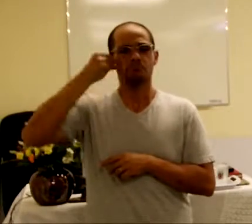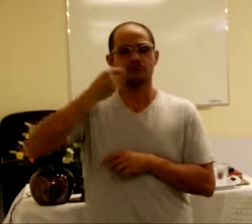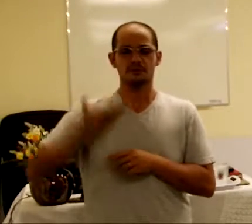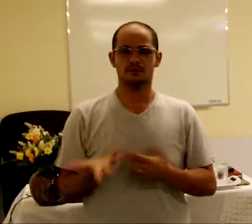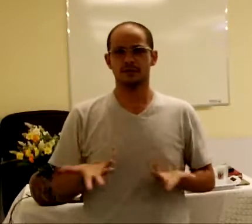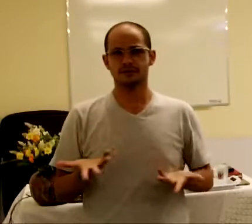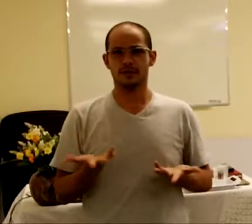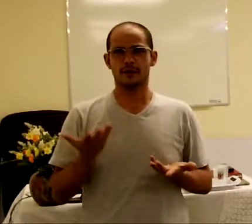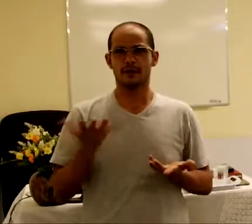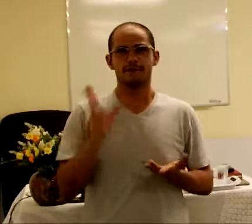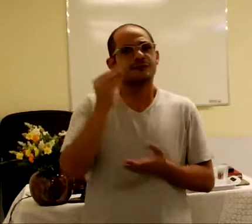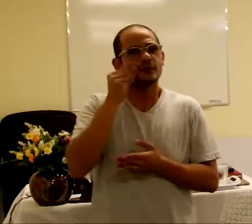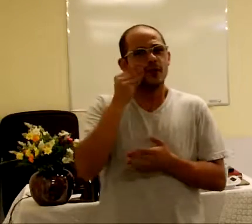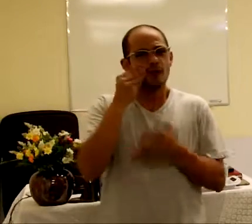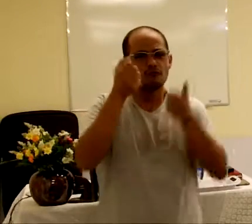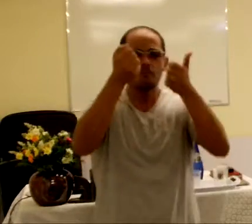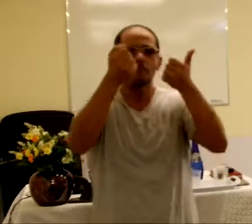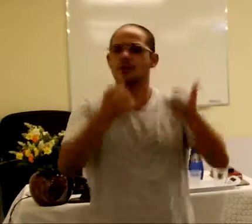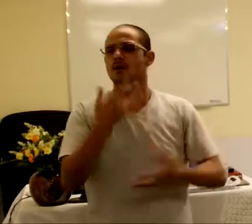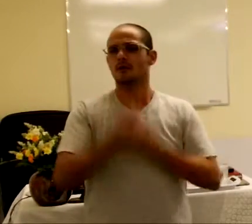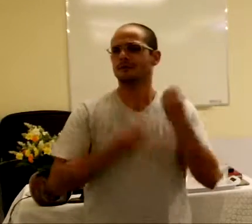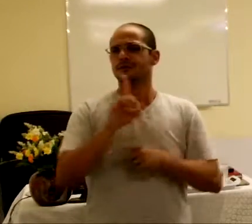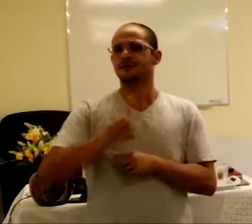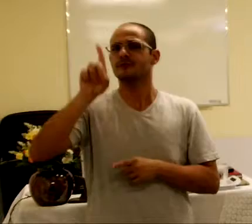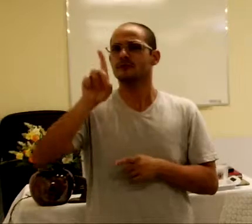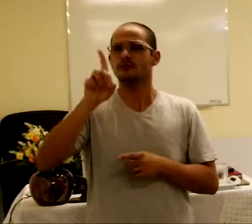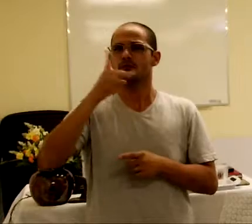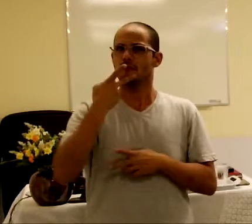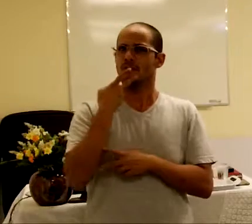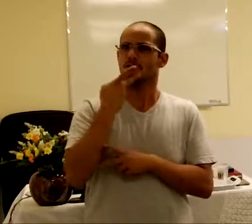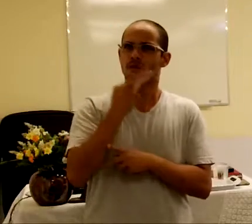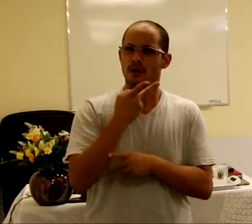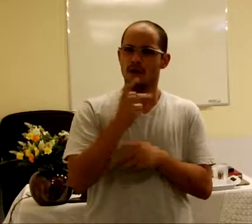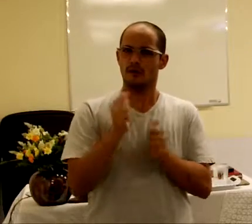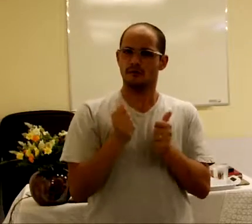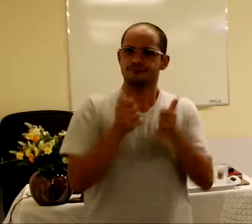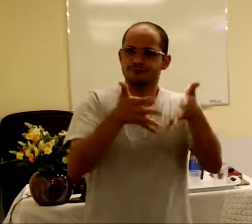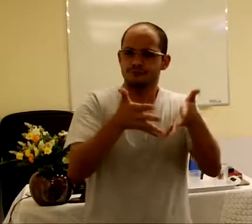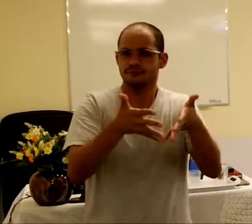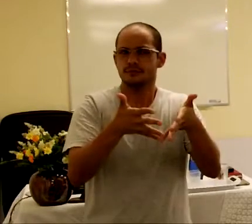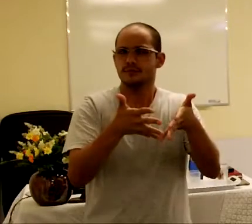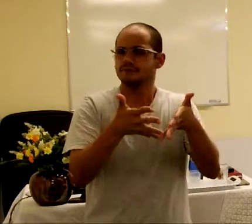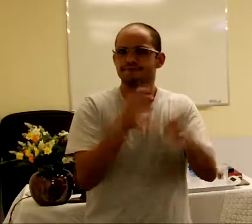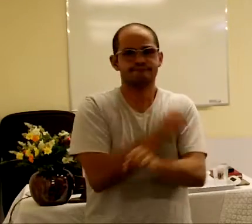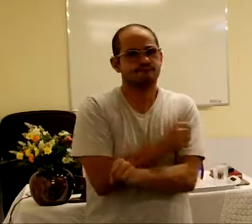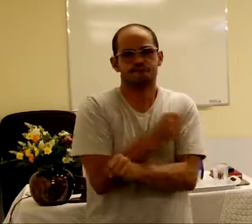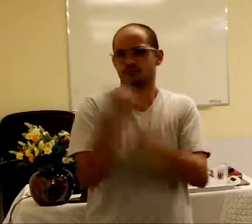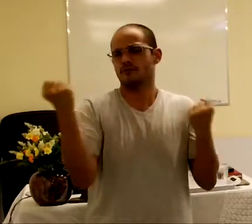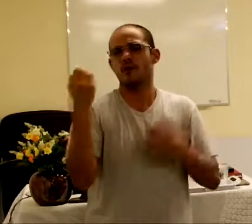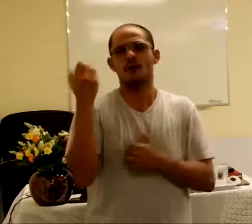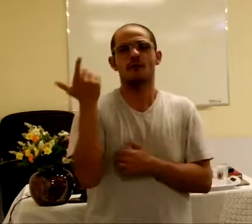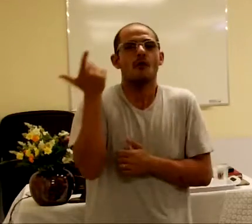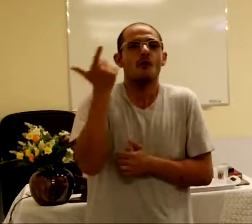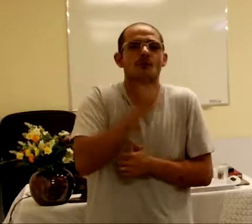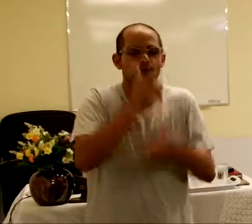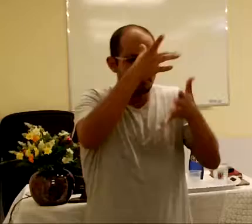tentar explicar Deus, se ela for tentar verbalizar Deus, ela nunca vai dar conta dessa experiência que é